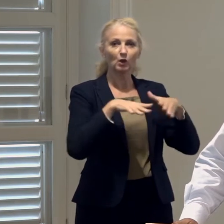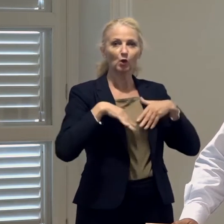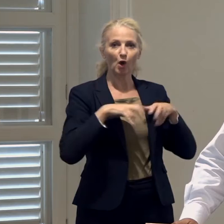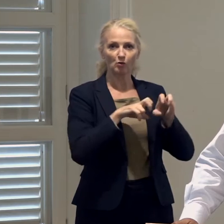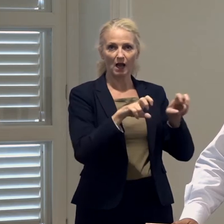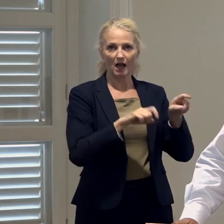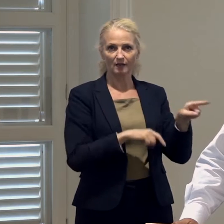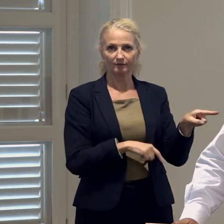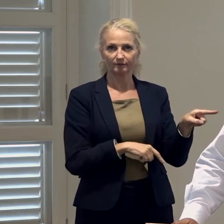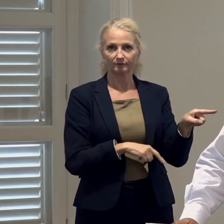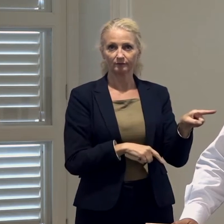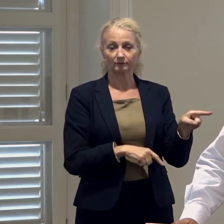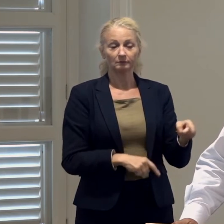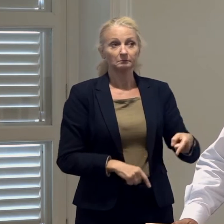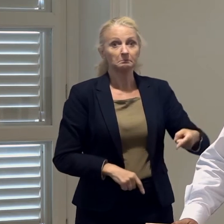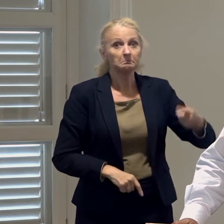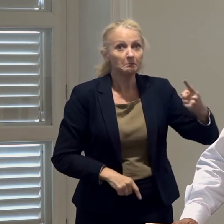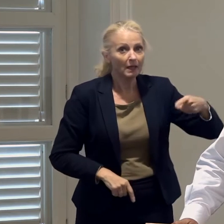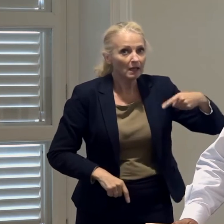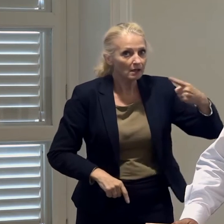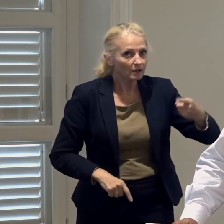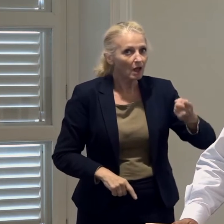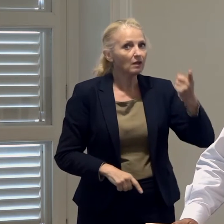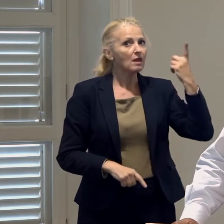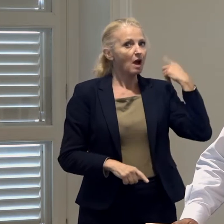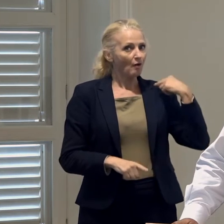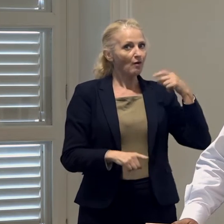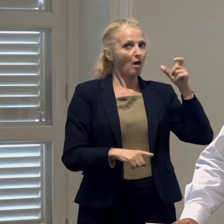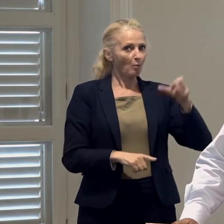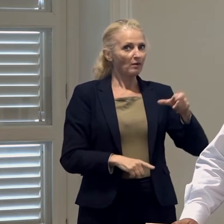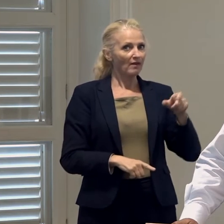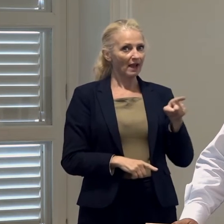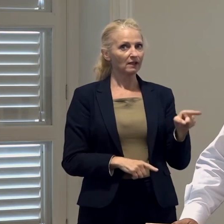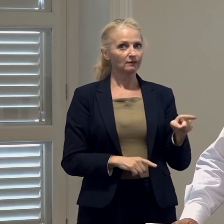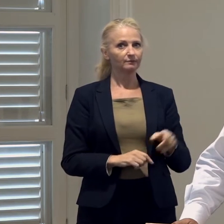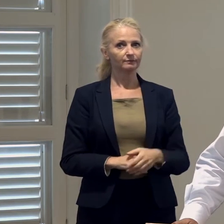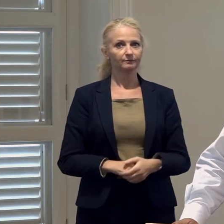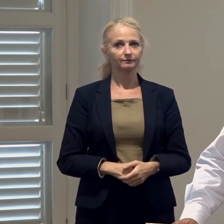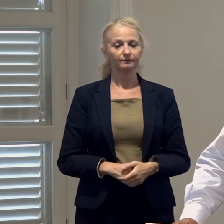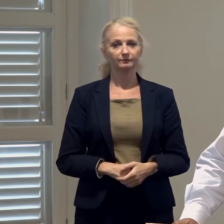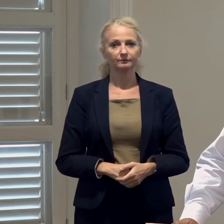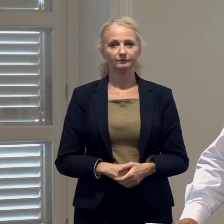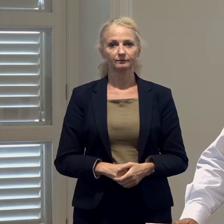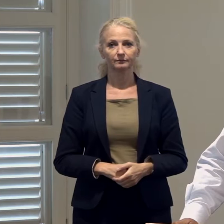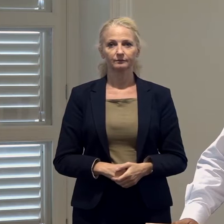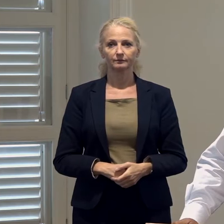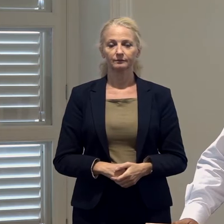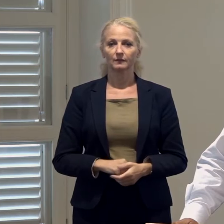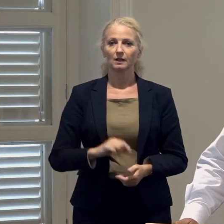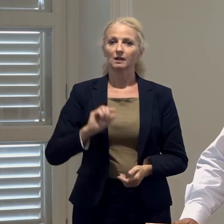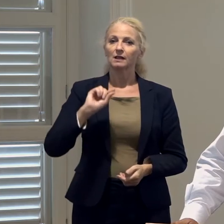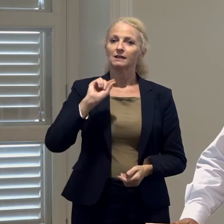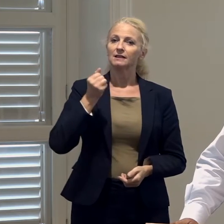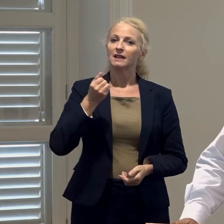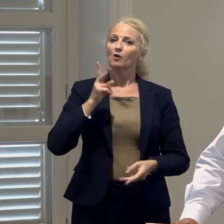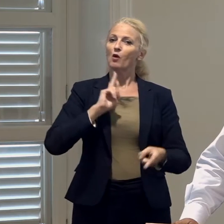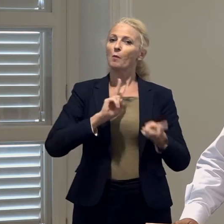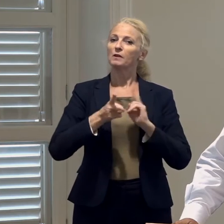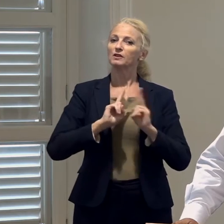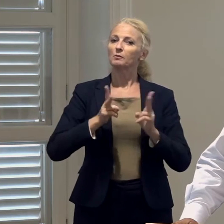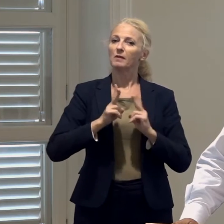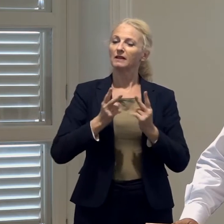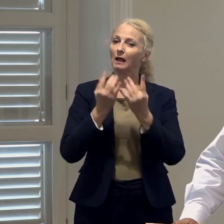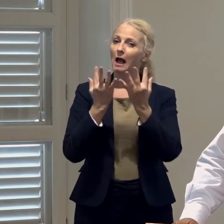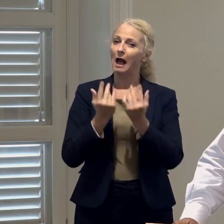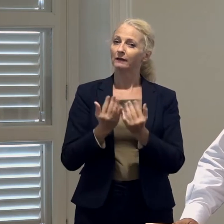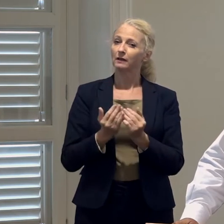is veel meer dan de afgelopen weken. Het aantal nieuwe besmettingen over de afgelopen dagen neemt